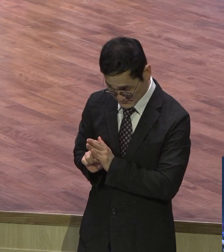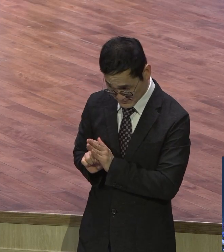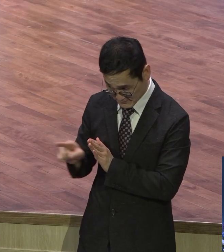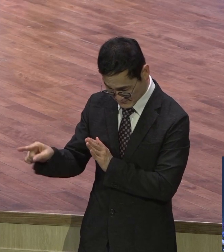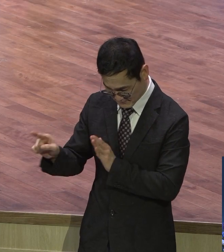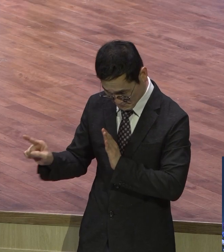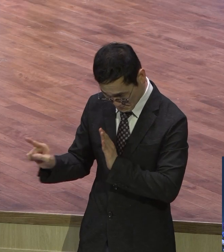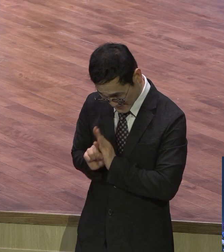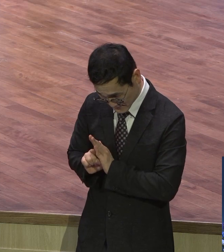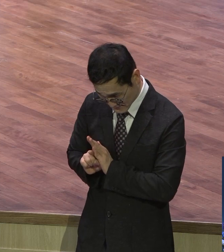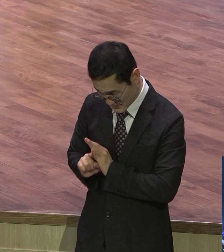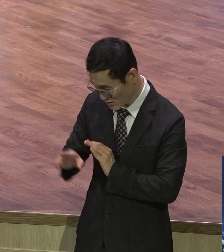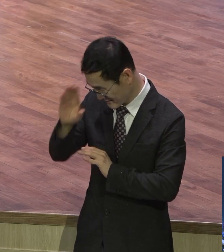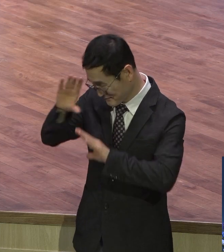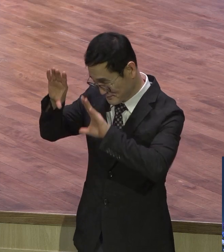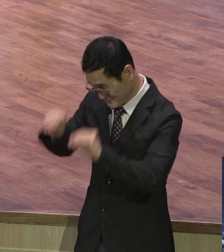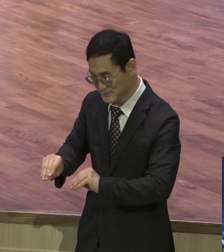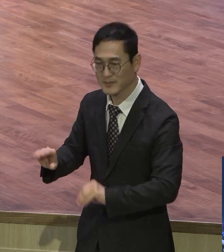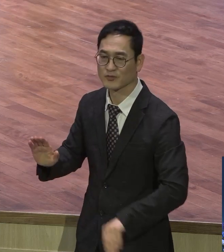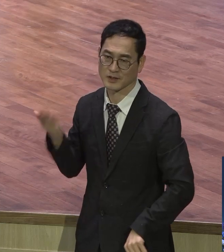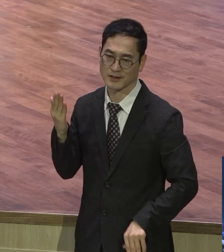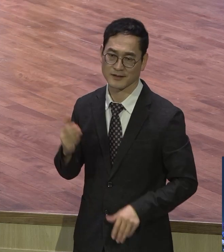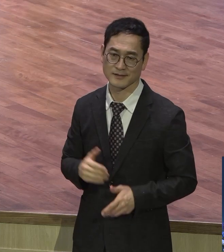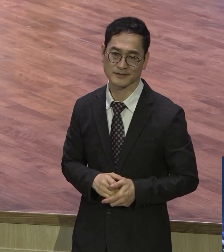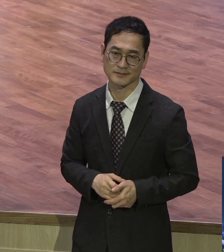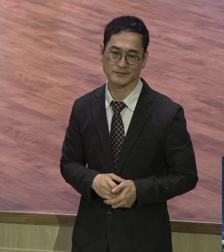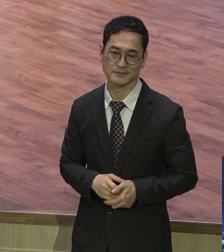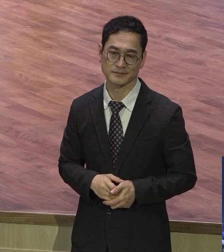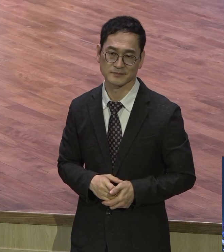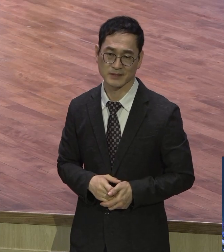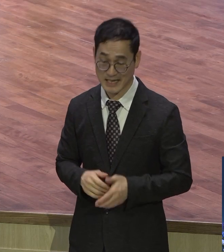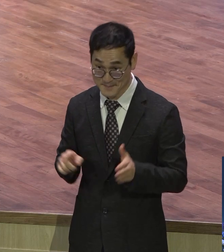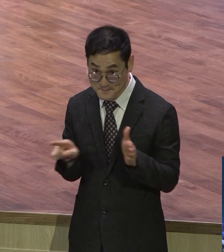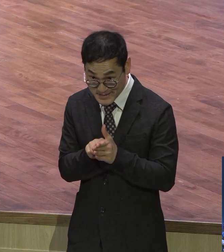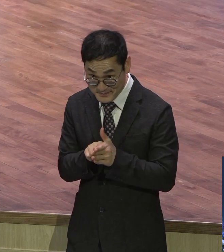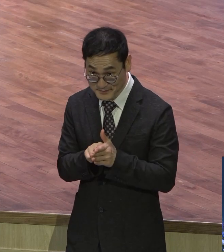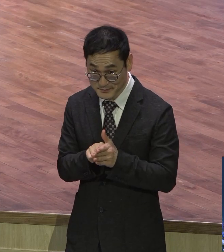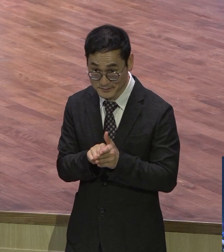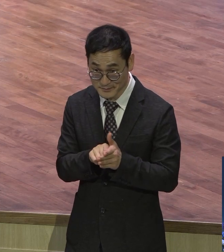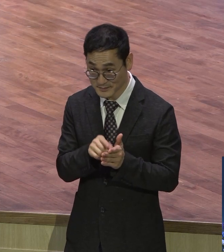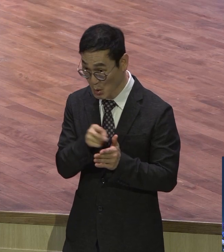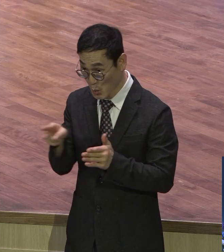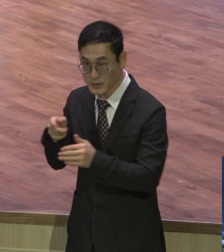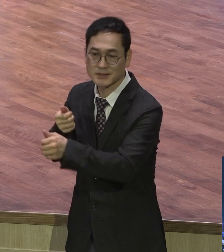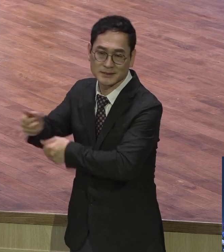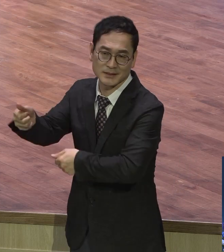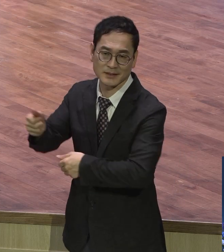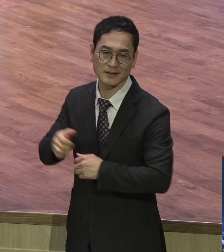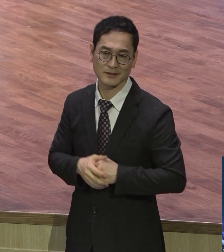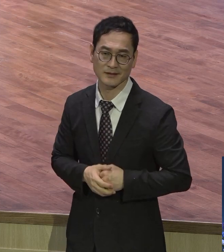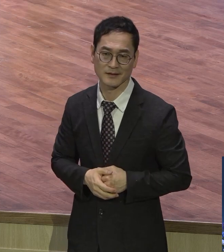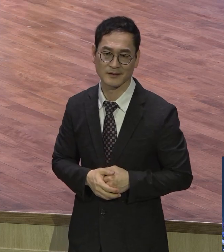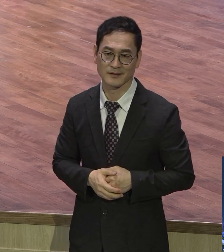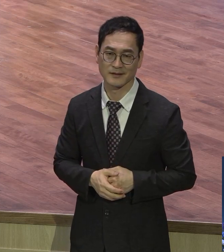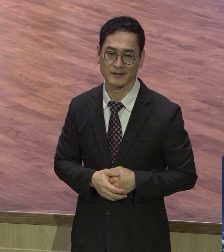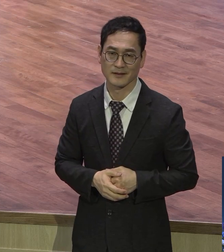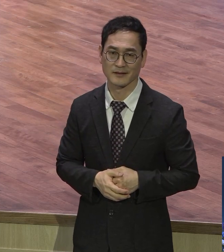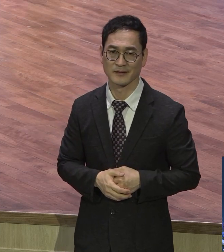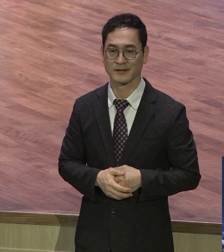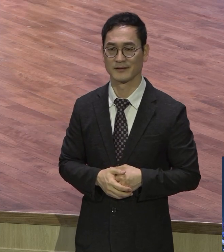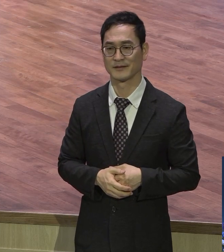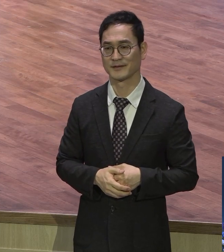됐다. 믿음이 믿음이 믿음이 이기네 믿음이 이기네 믿음입니다. 여러분 이런 말 저런 말 이